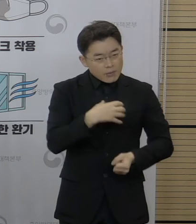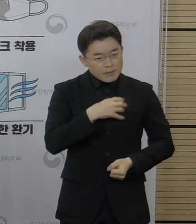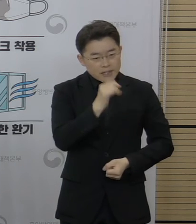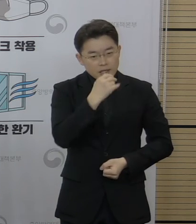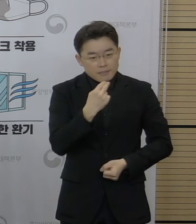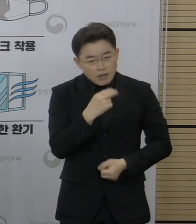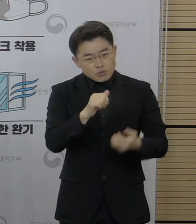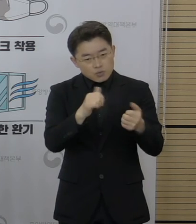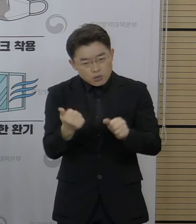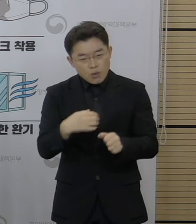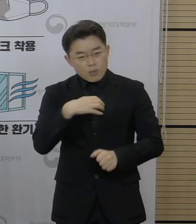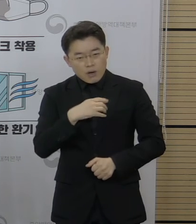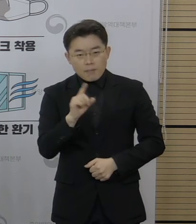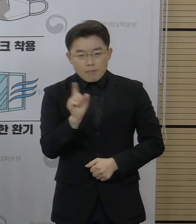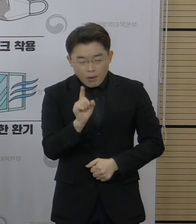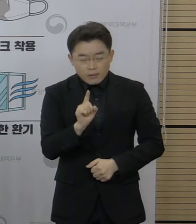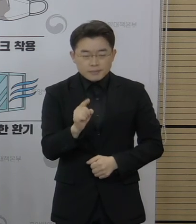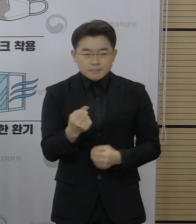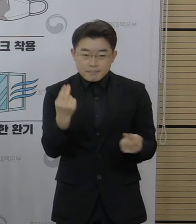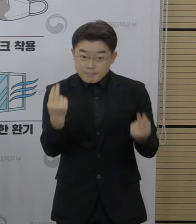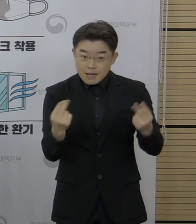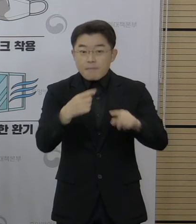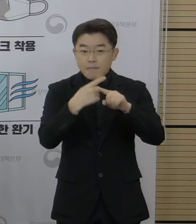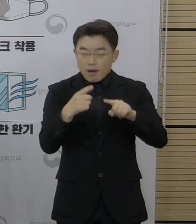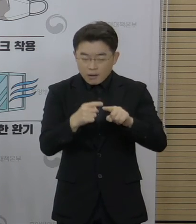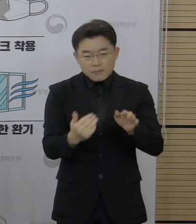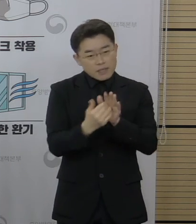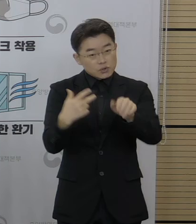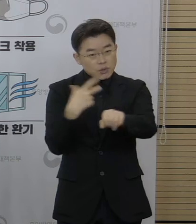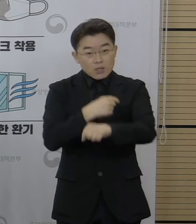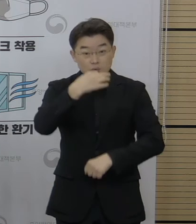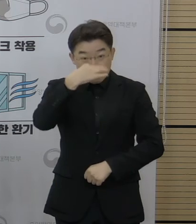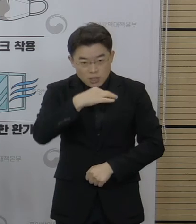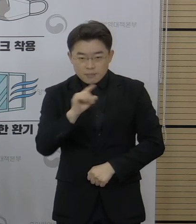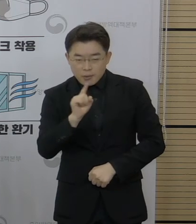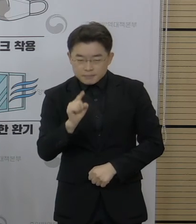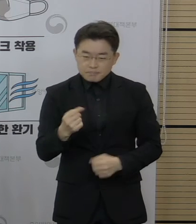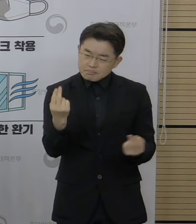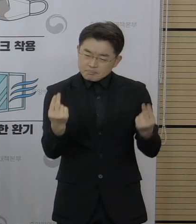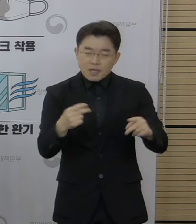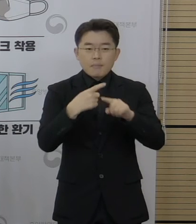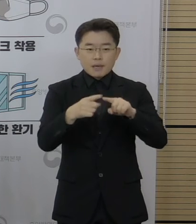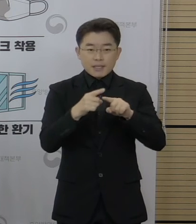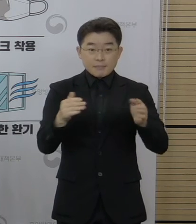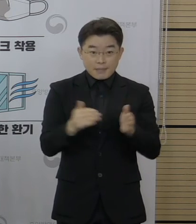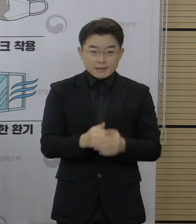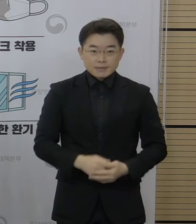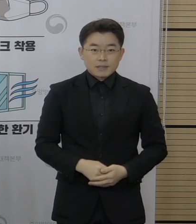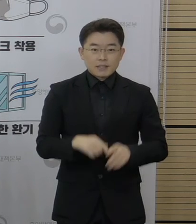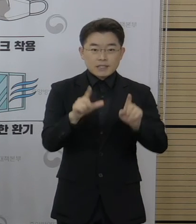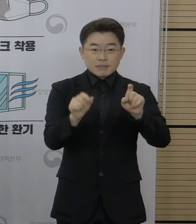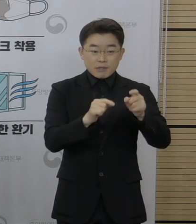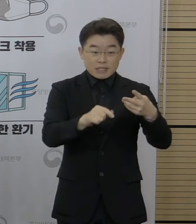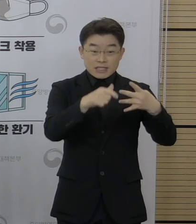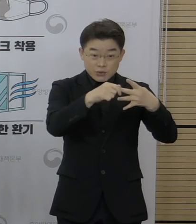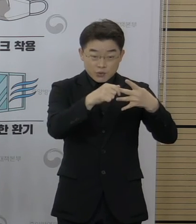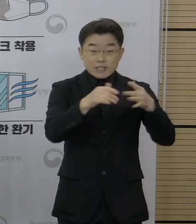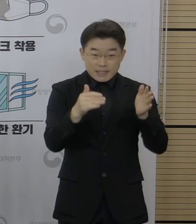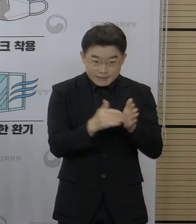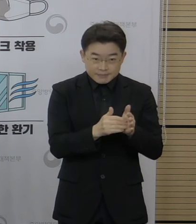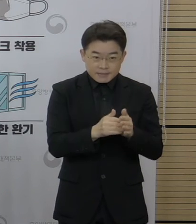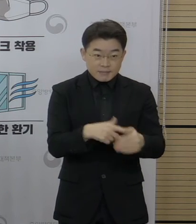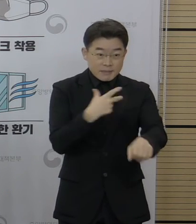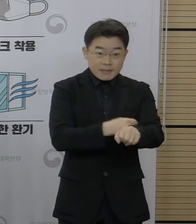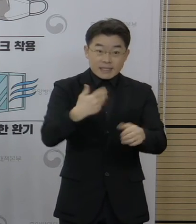사망의 발생률을 분석하고 백신 예방 효과를 분석하고 있습니다 11월 2주 기준으로 미